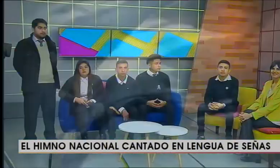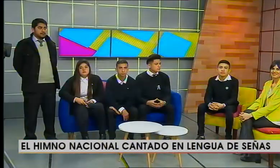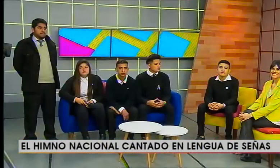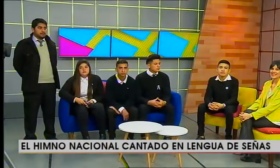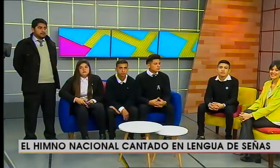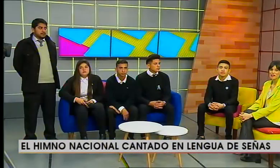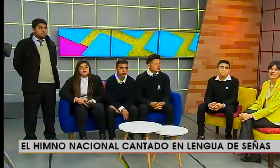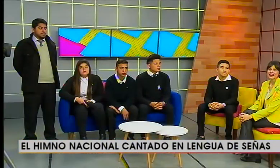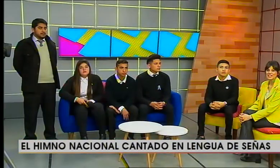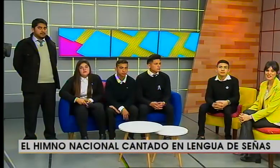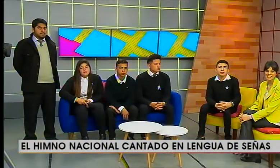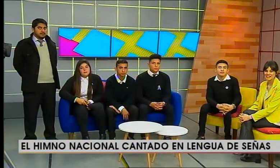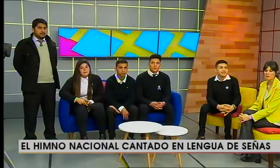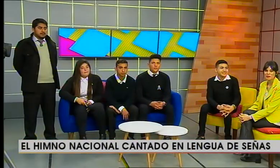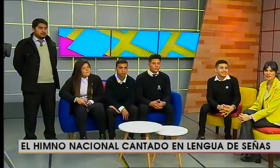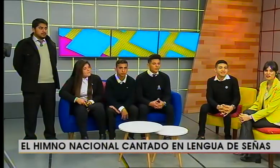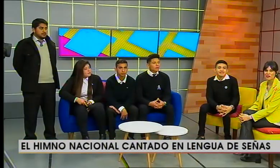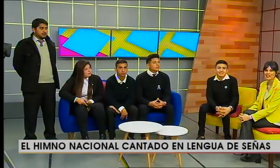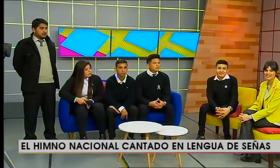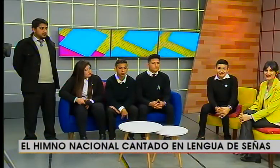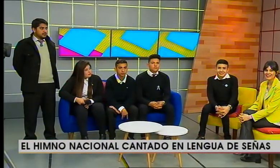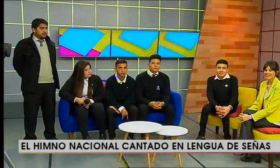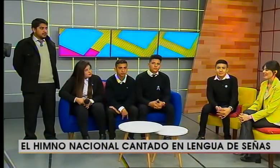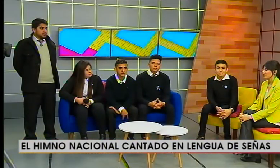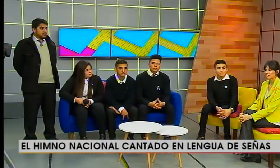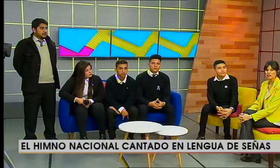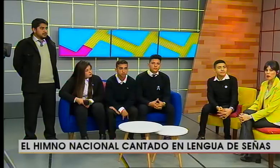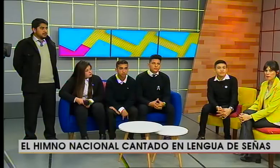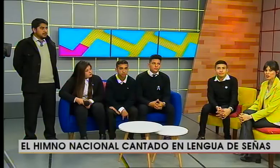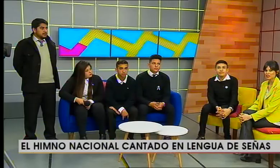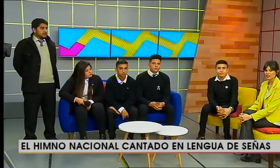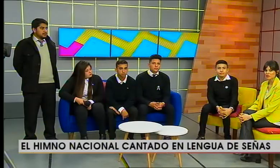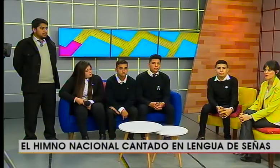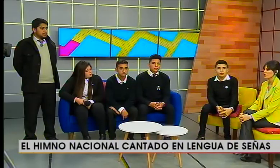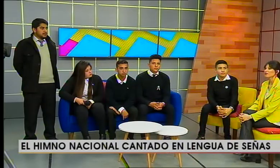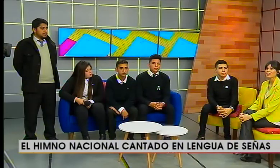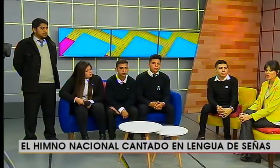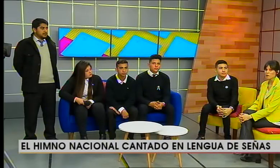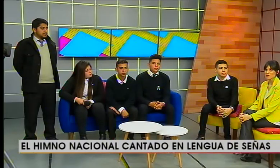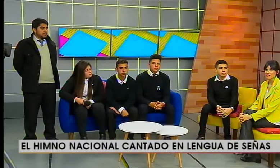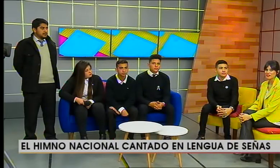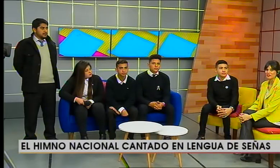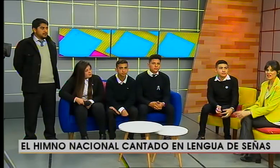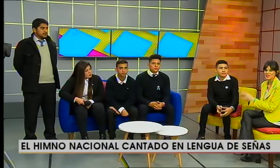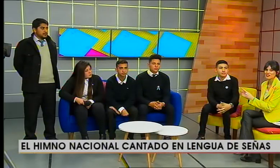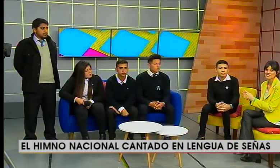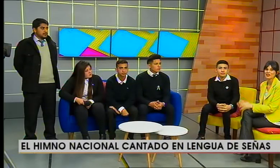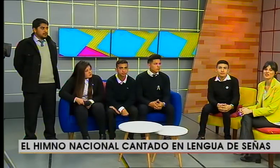Sí, ha sido bien hecho, así de prolijo Así de, con tanto respeto, con tanta emoción Es Tucumano esto, lo han hecho estos chicos Los